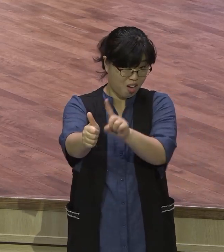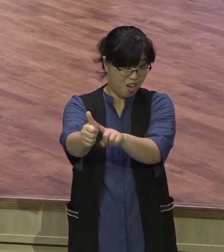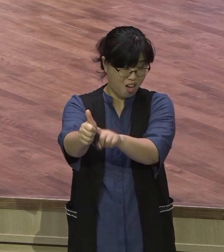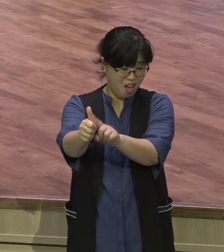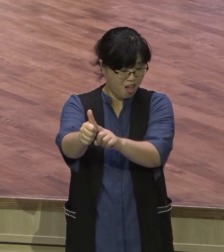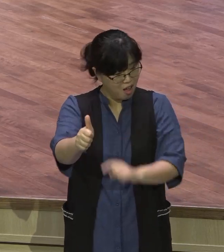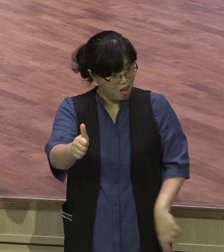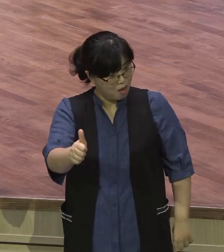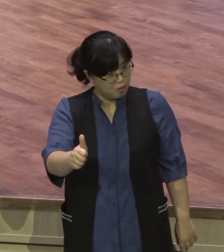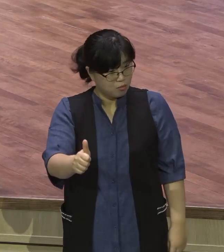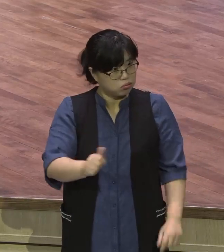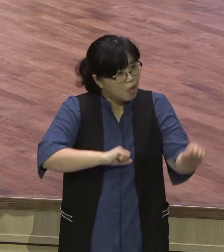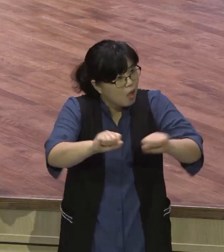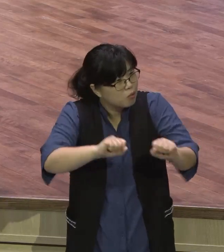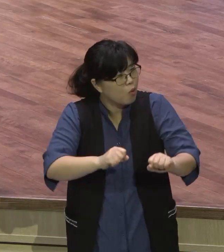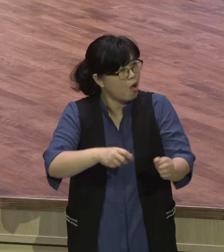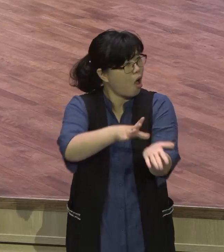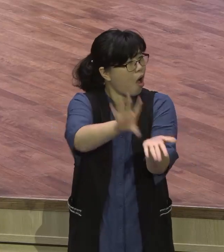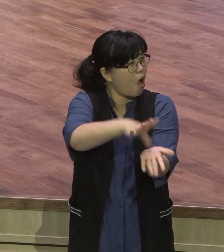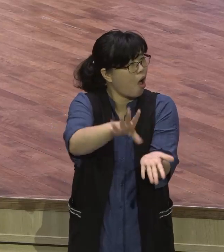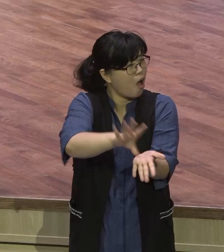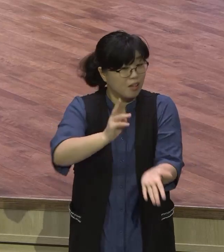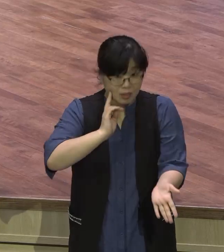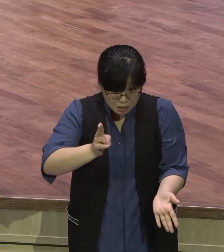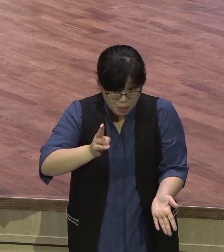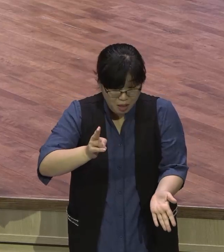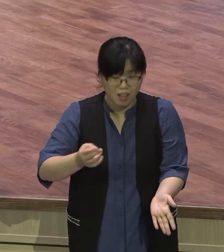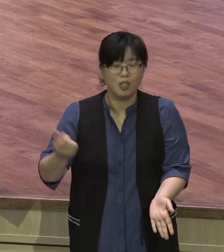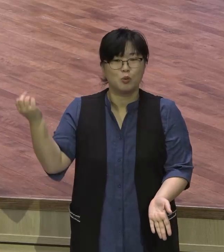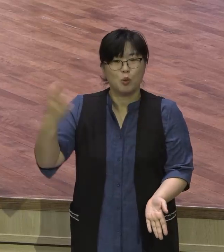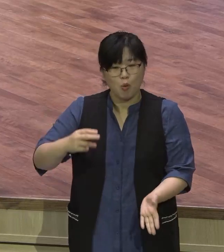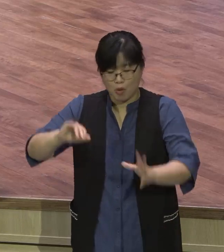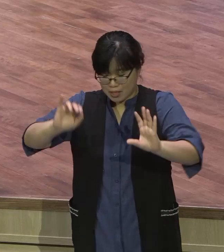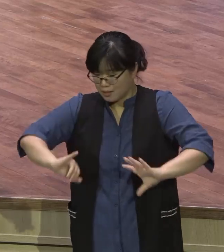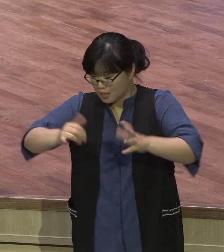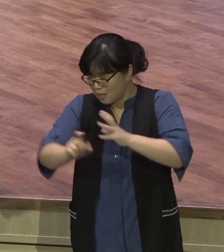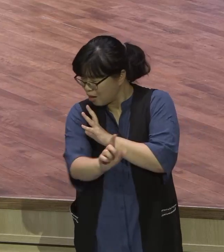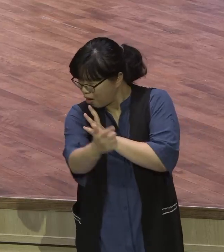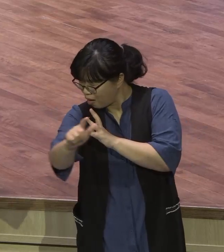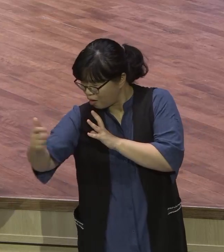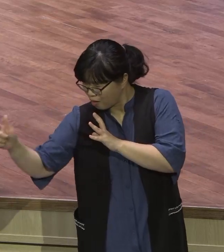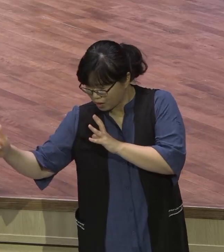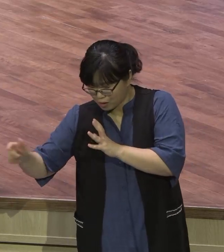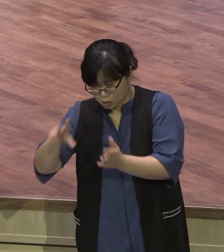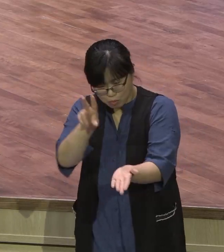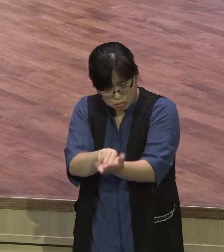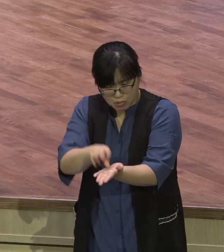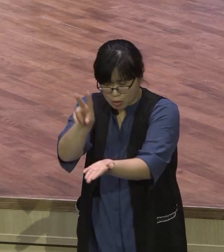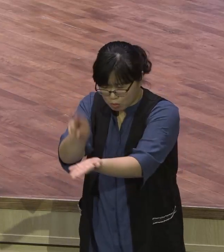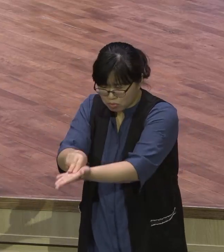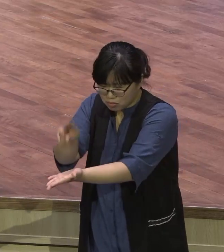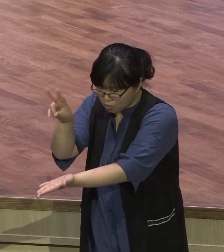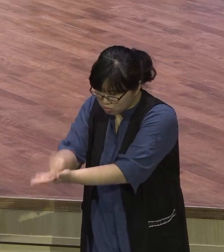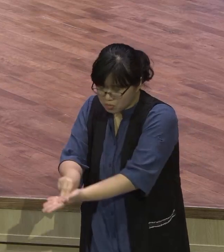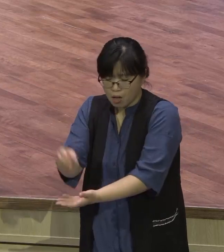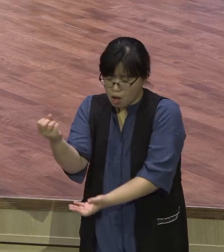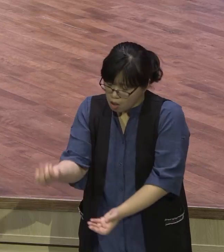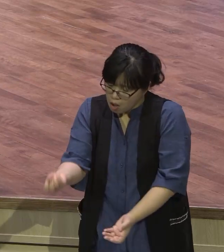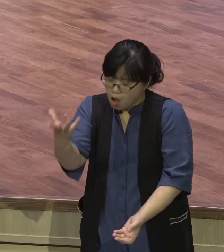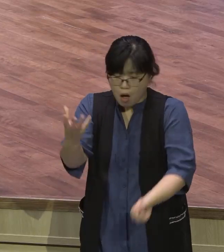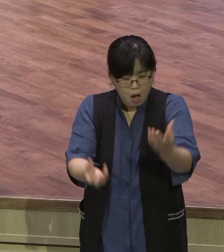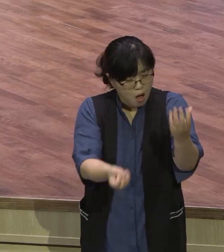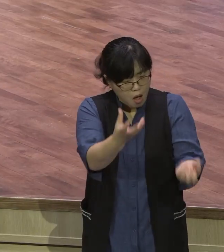다 당하고 있어야 모르는 거요 영웅적인 삶은요 속지 않는 것이 중요합니다 딴 기도 하지